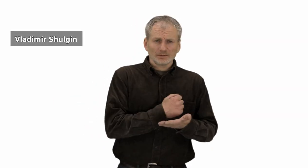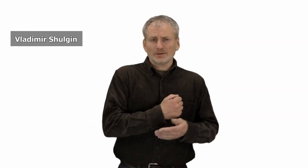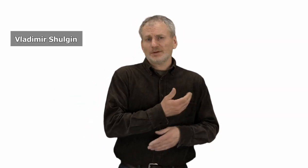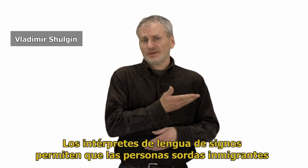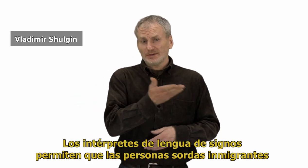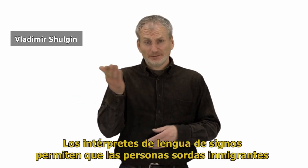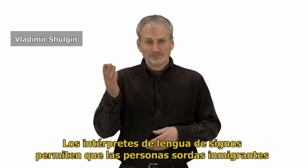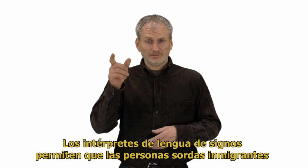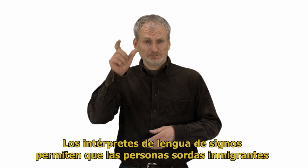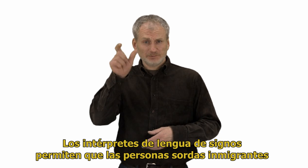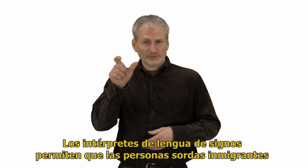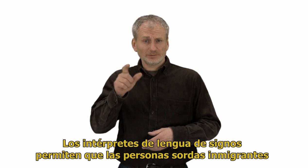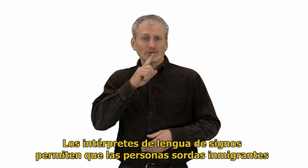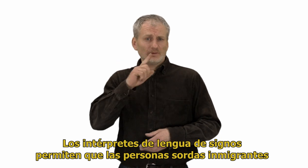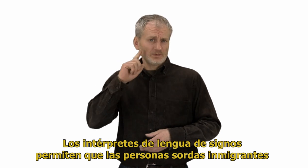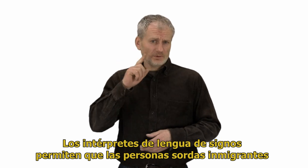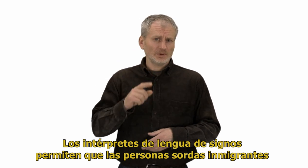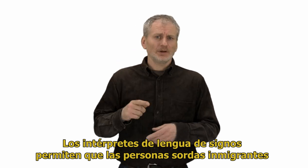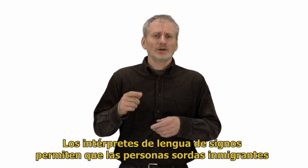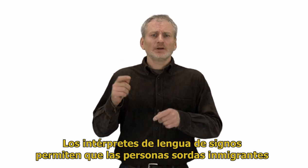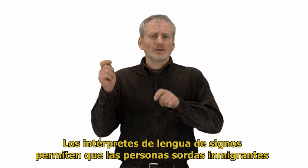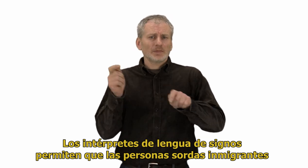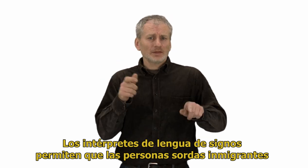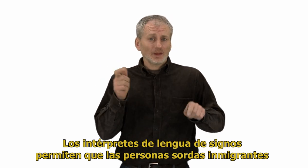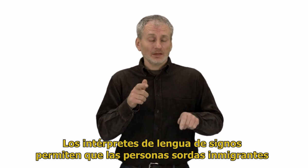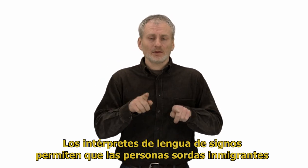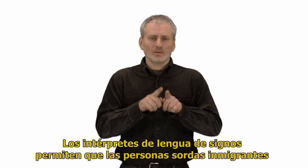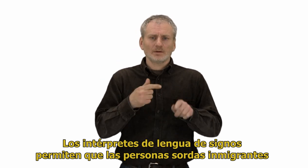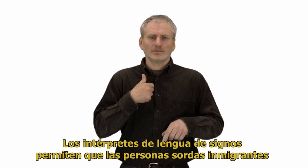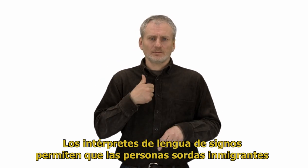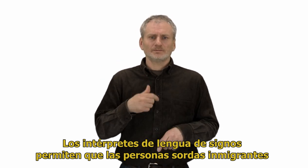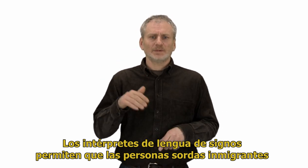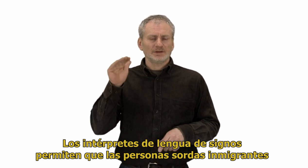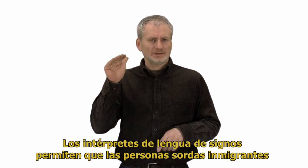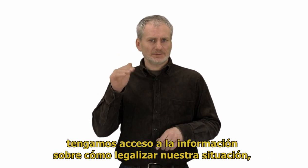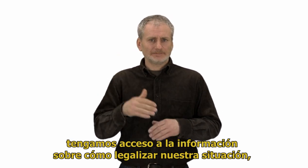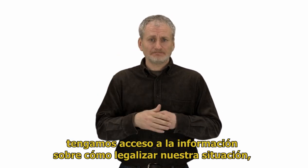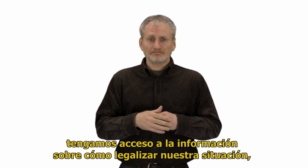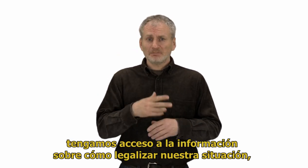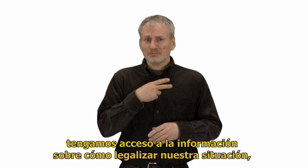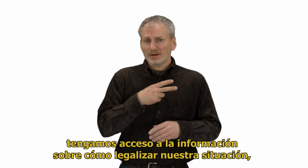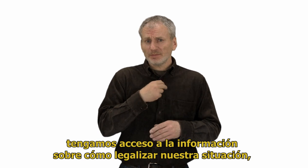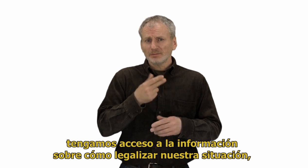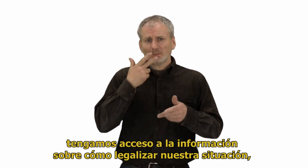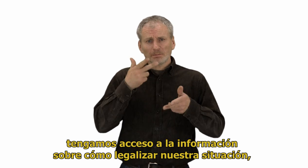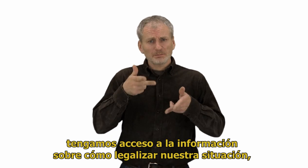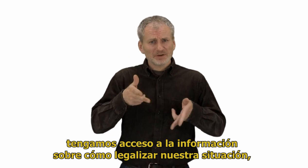Los intérpretes de lengua de signos permiten que las personas sordas inmigrantes tengamos acceso a la información